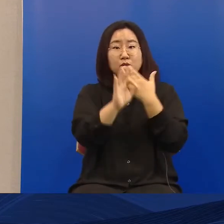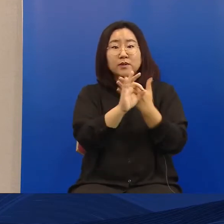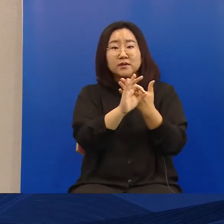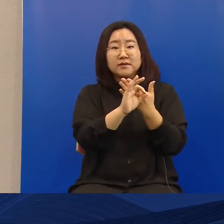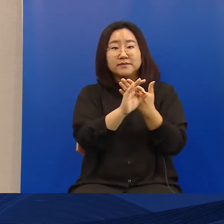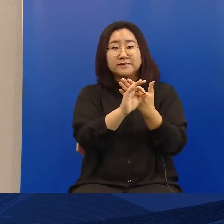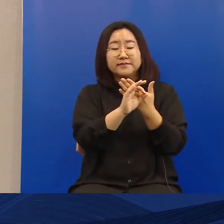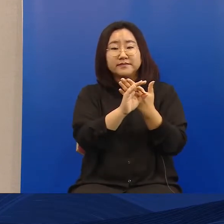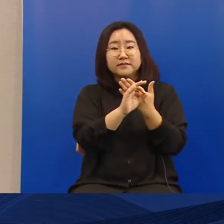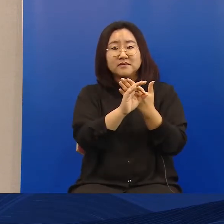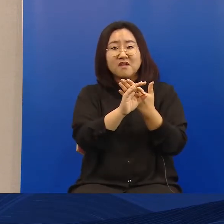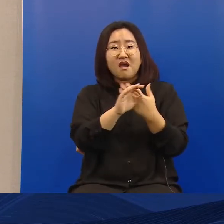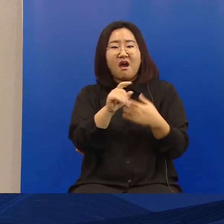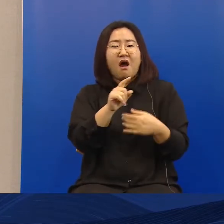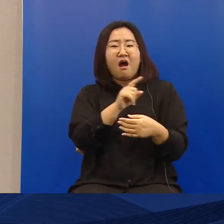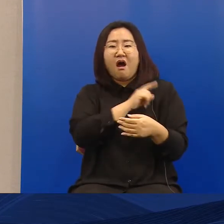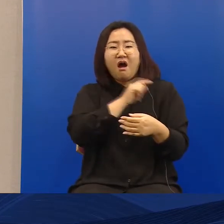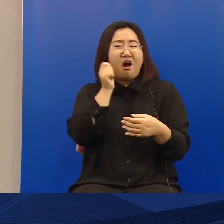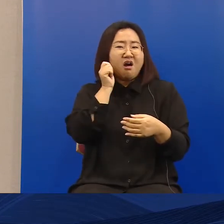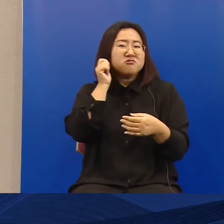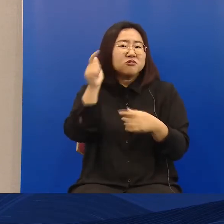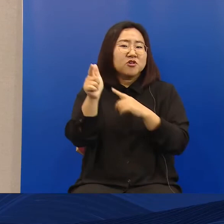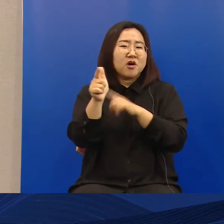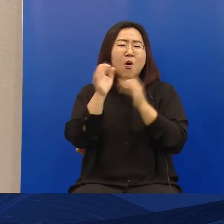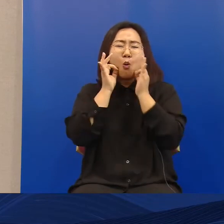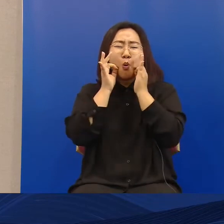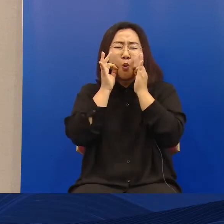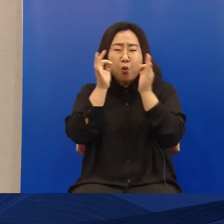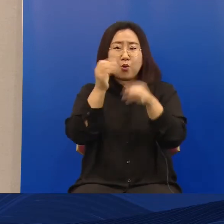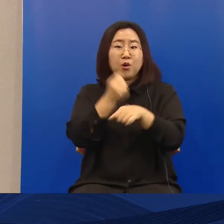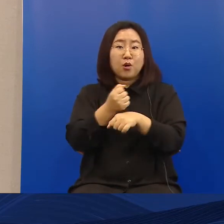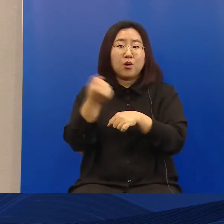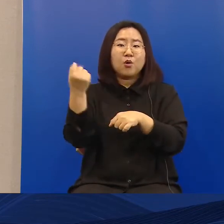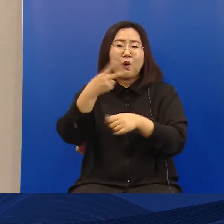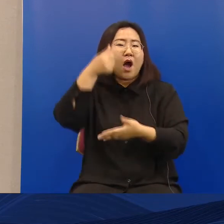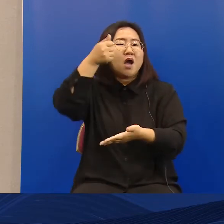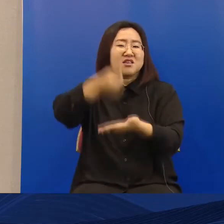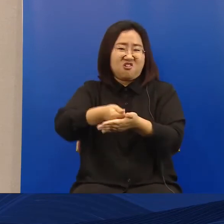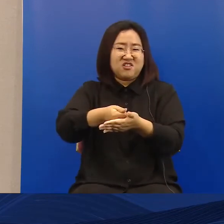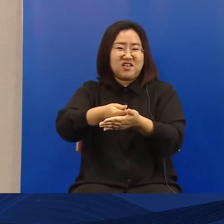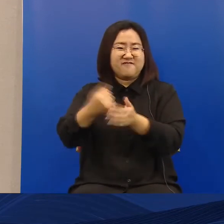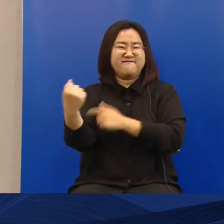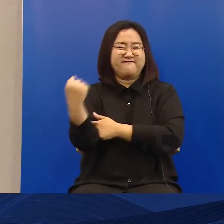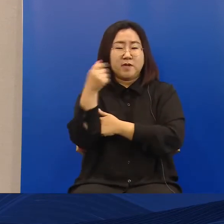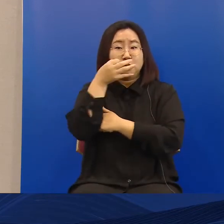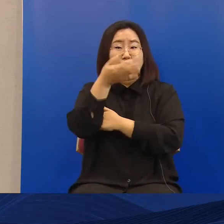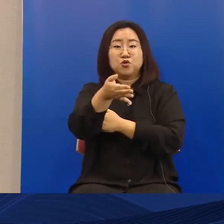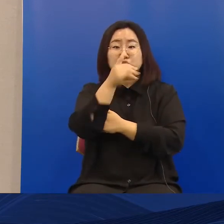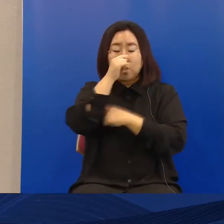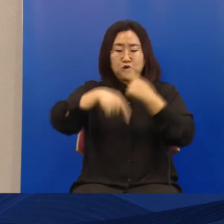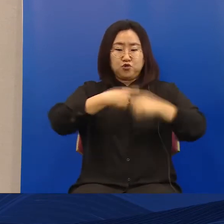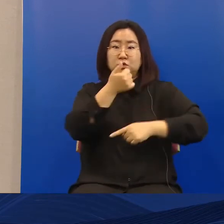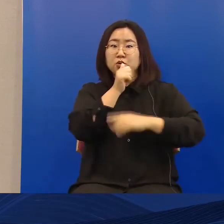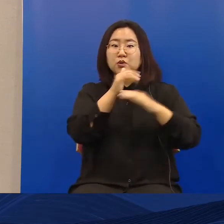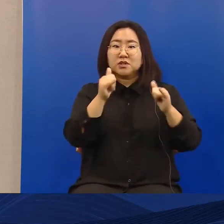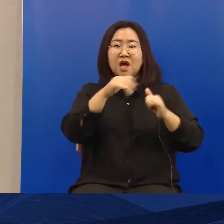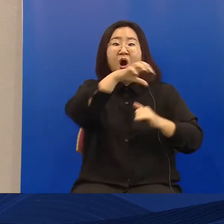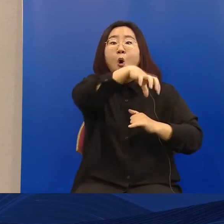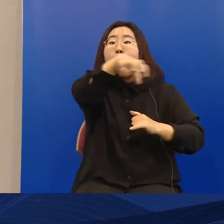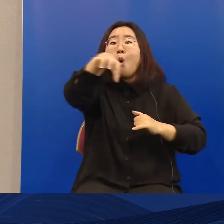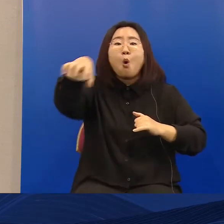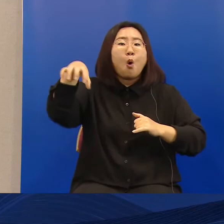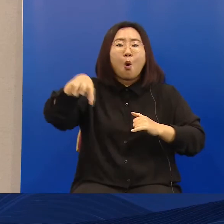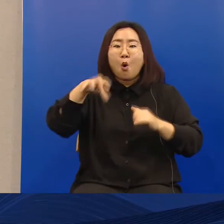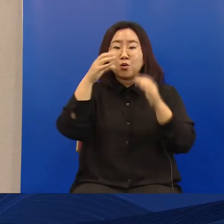보면은요. 굉장히 뛰어난 노력과 그리고 결단력을 보여주셨습니다. 수어 통역사가